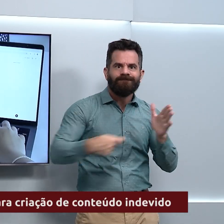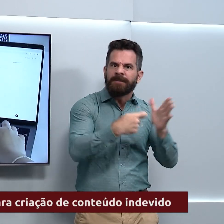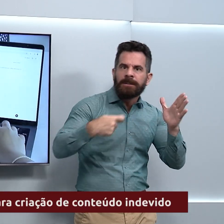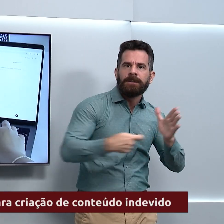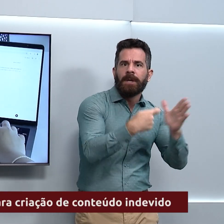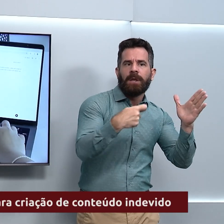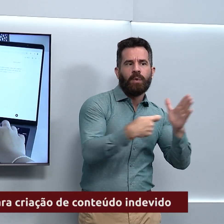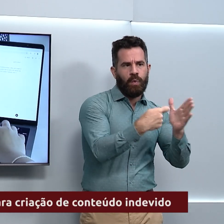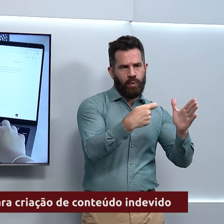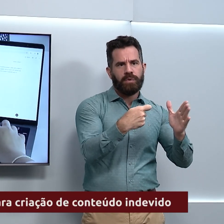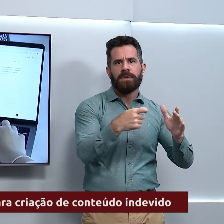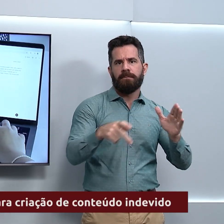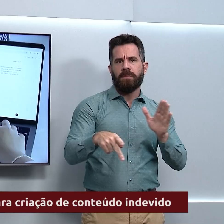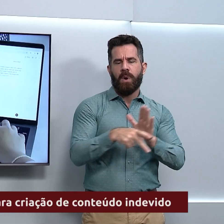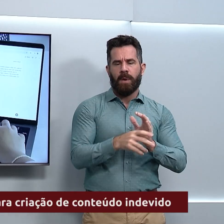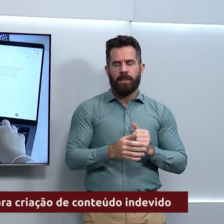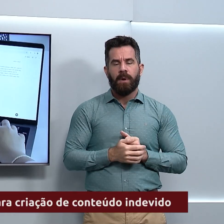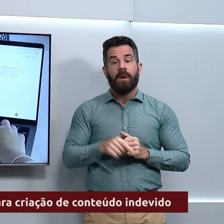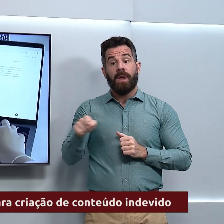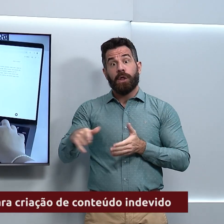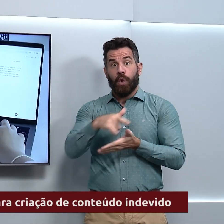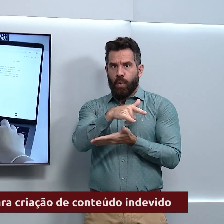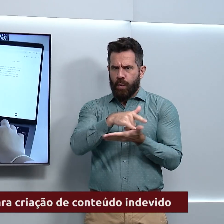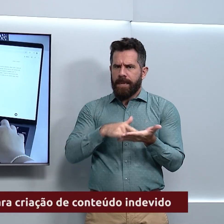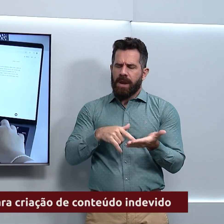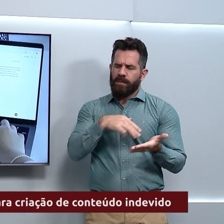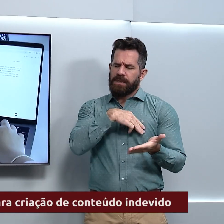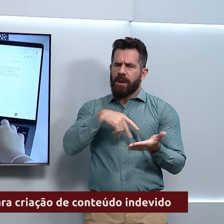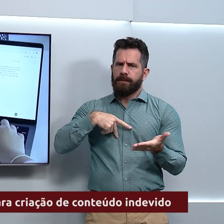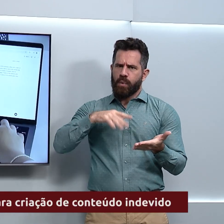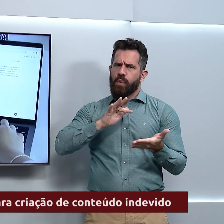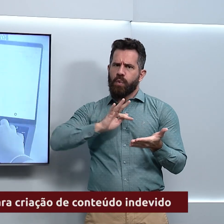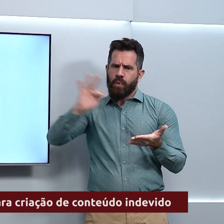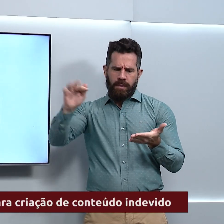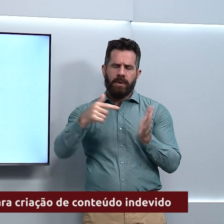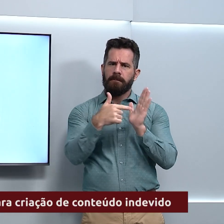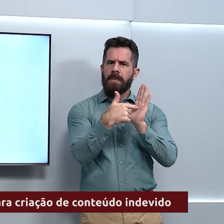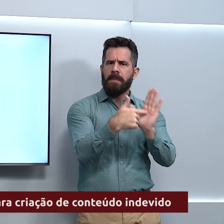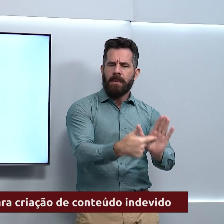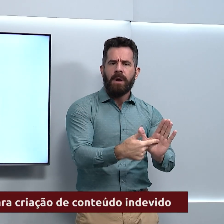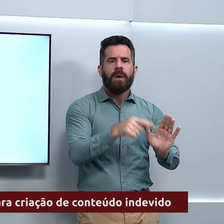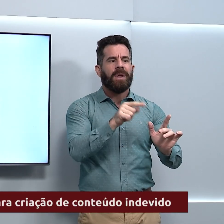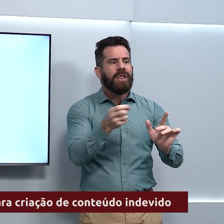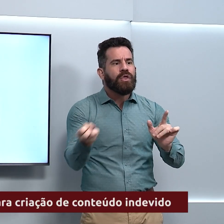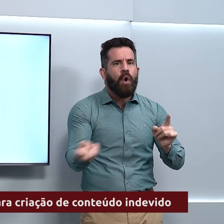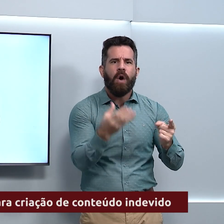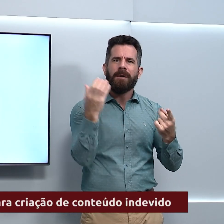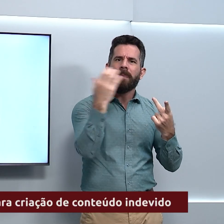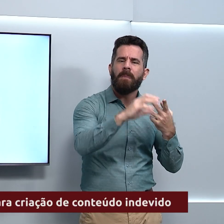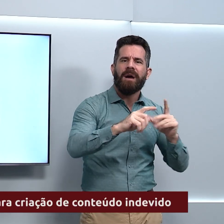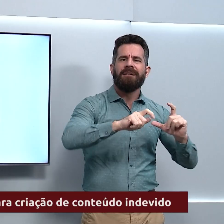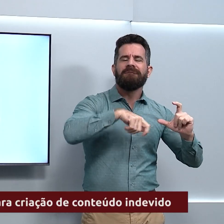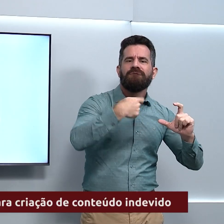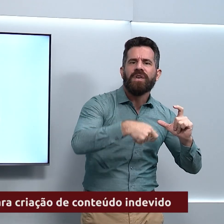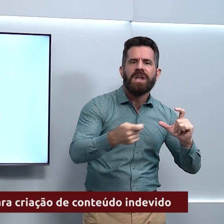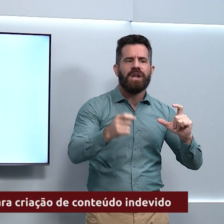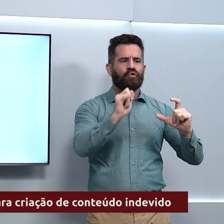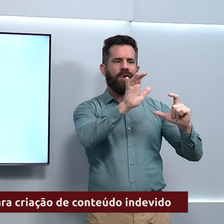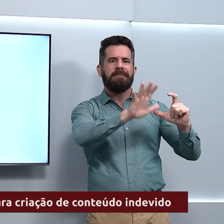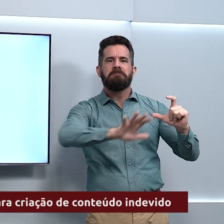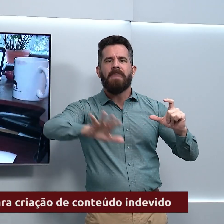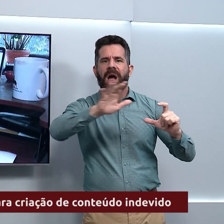O documento destaca que sejam criadas medidas para impedir que novos vídeos, imagens ou arquivos de áudio